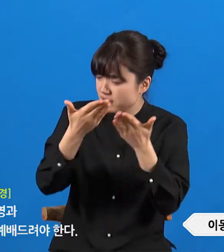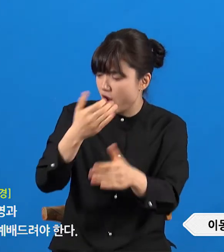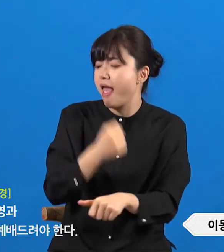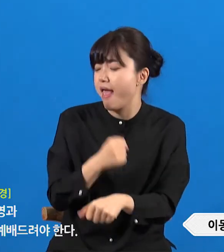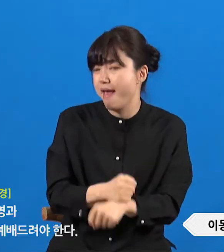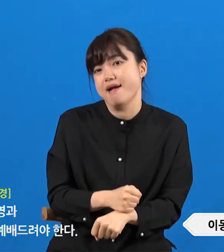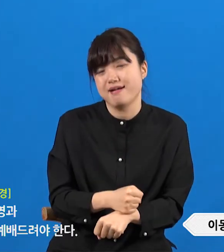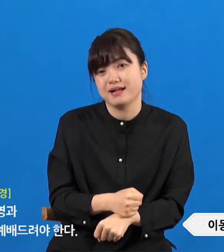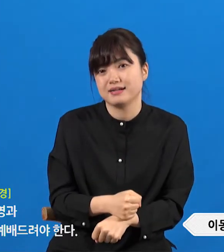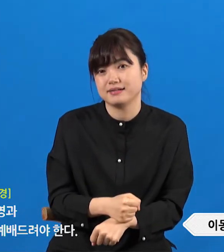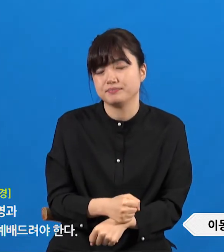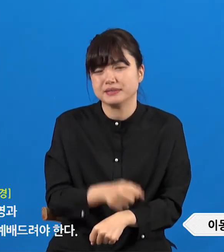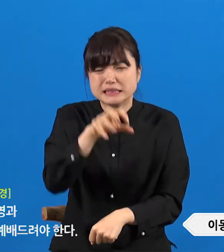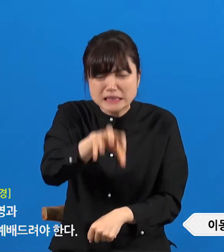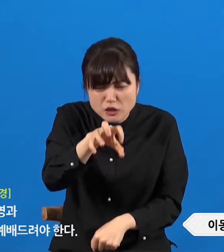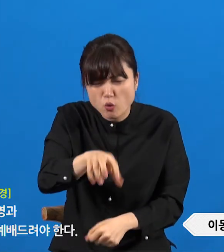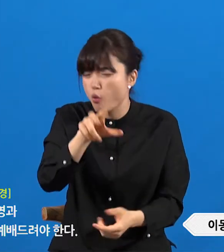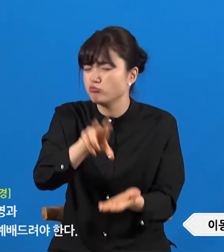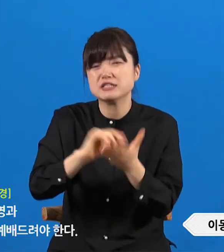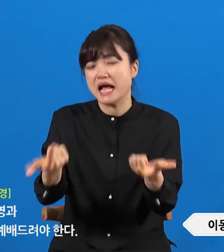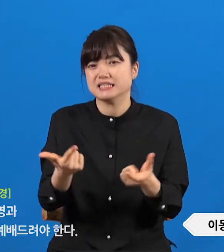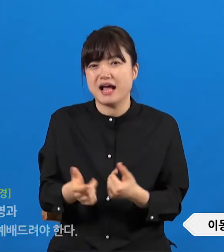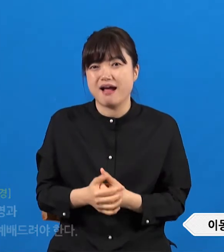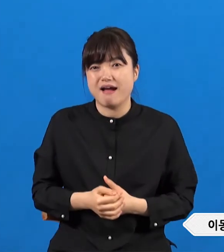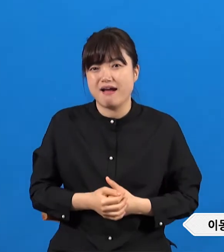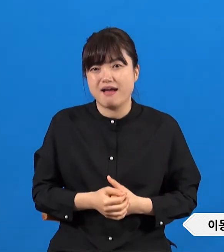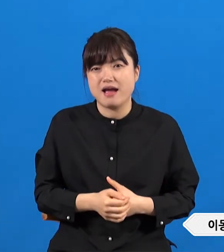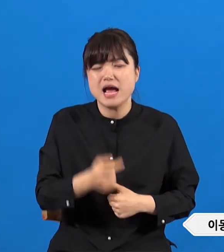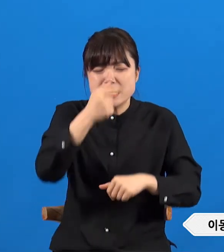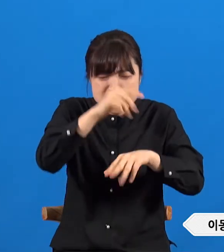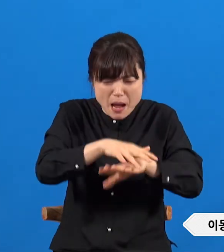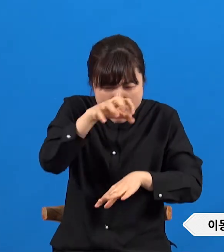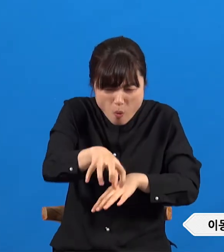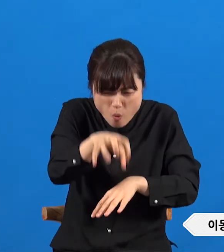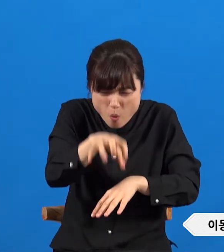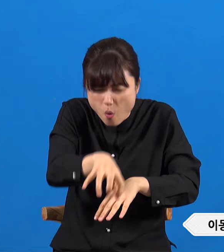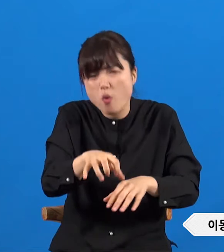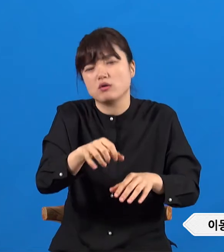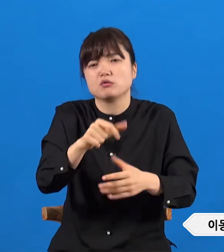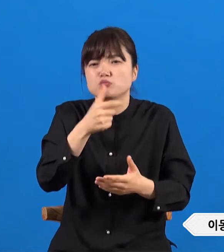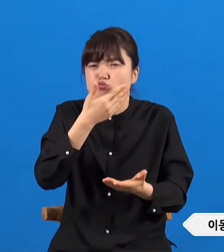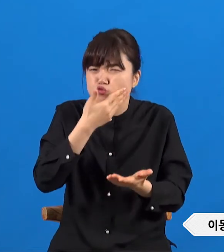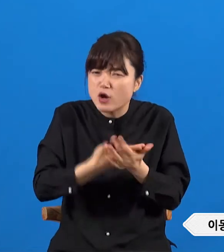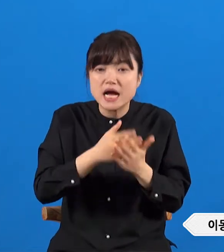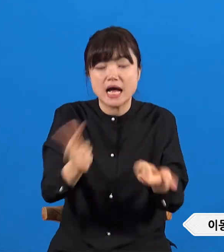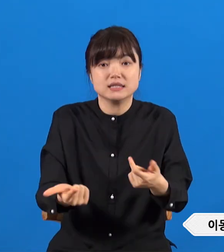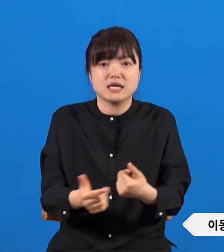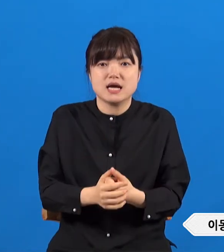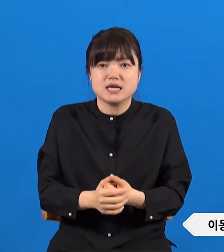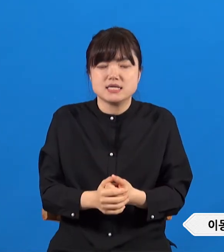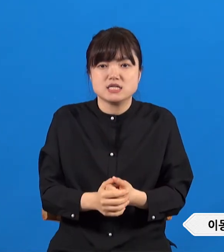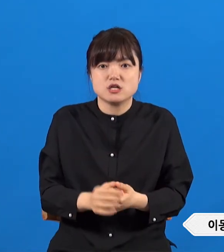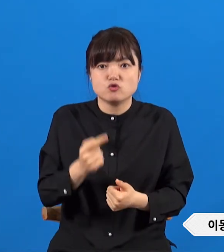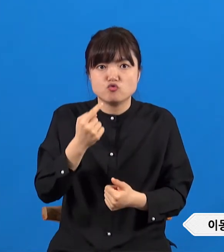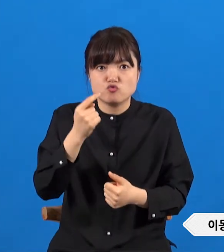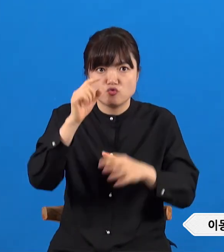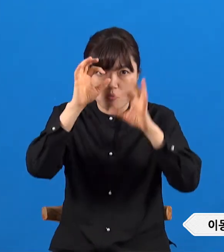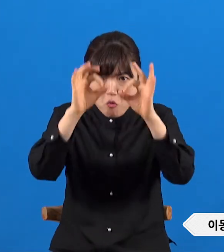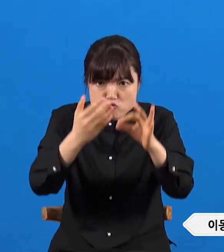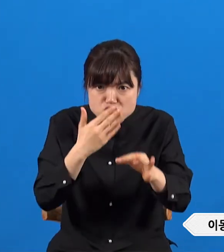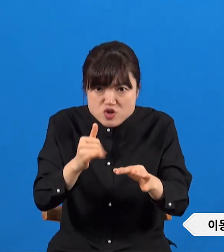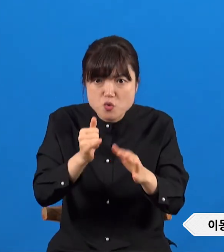한다. 장소가 문제가 아니다 이 말이에요. 예배의 장소가 문제가 아니라는 것입니다. 가견적이고 눈으로 볼 수